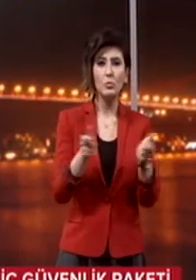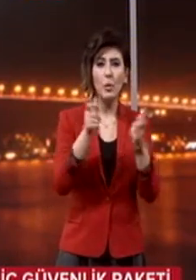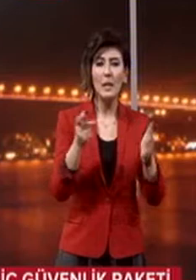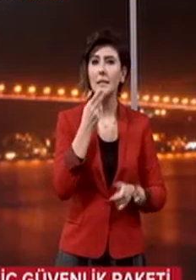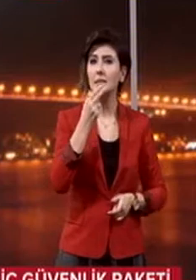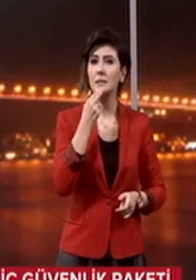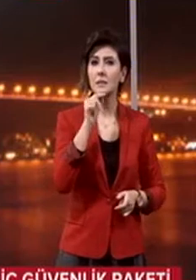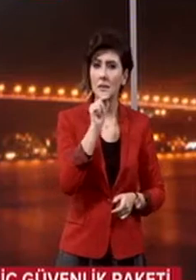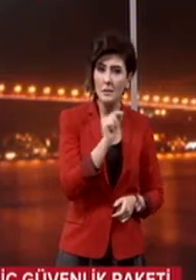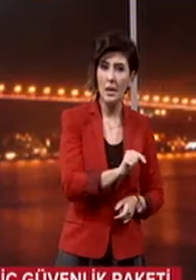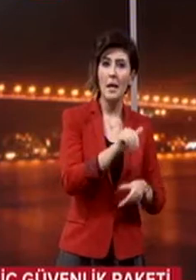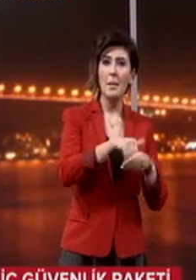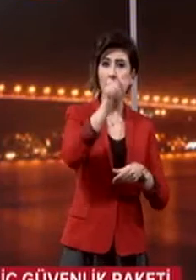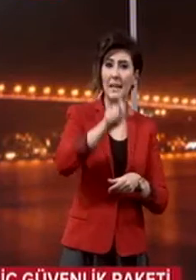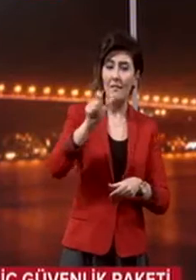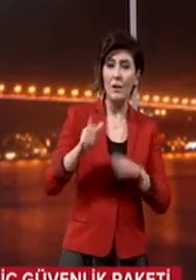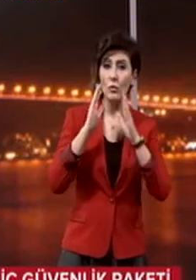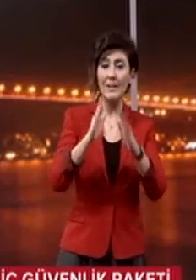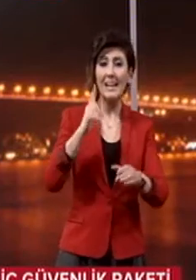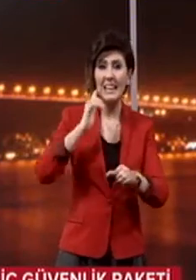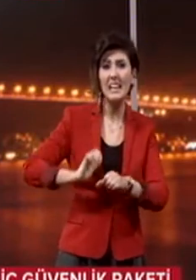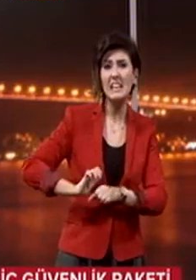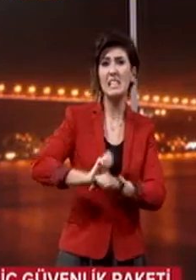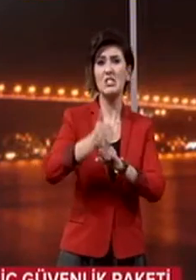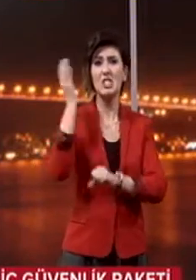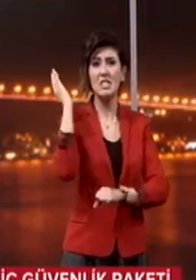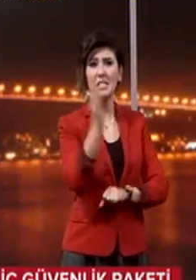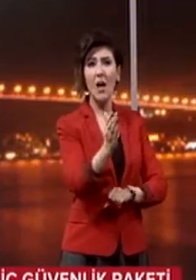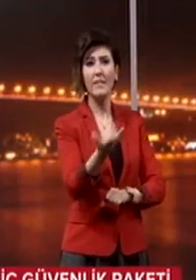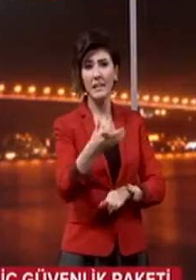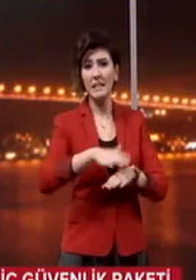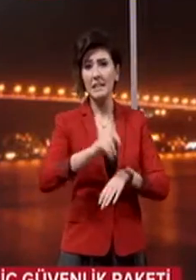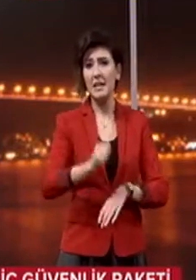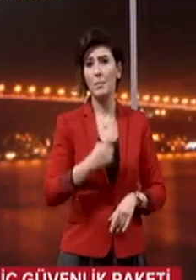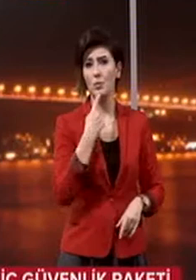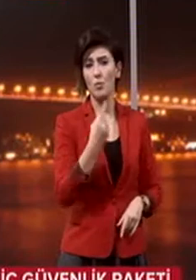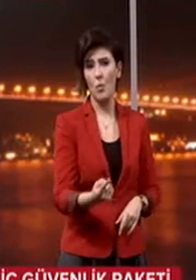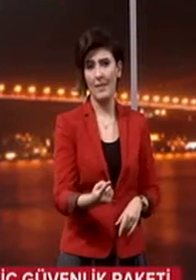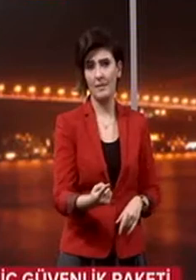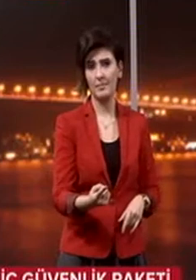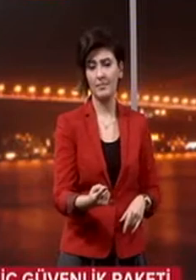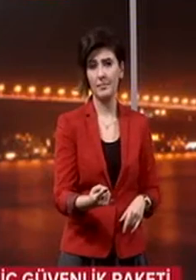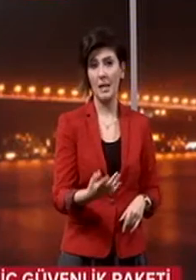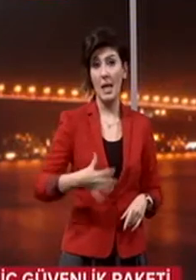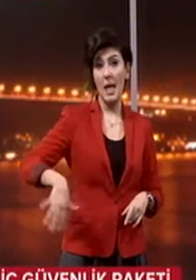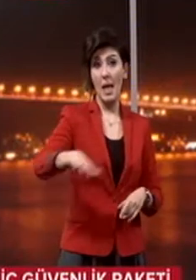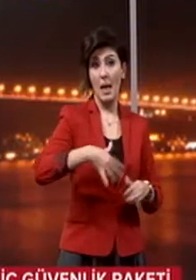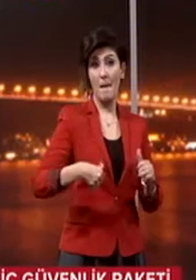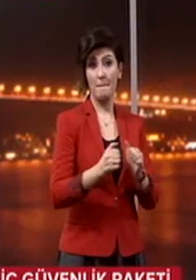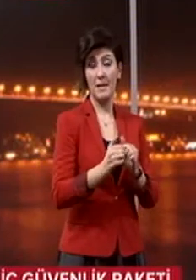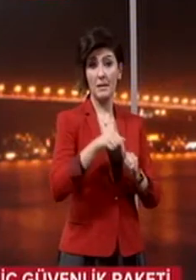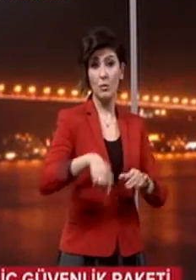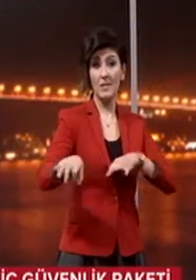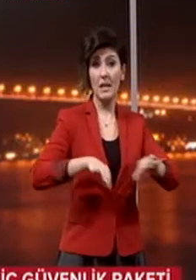grup toplantısında konuşan Yüksekdağ, milletvekillerine yönelik linç saldırısı düzenlendiğini öne sürdü. Yüksekdağ,